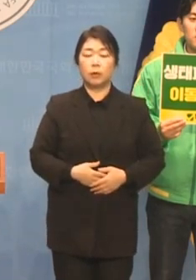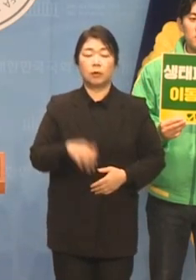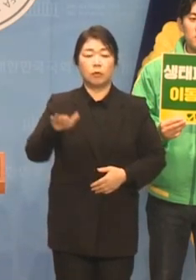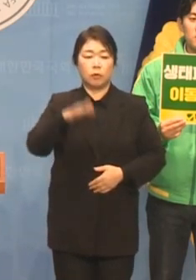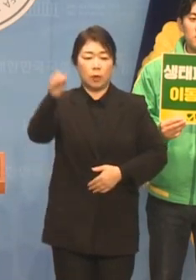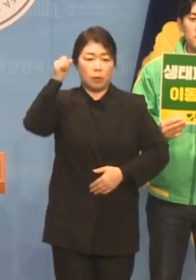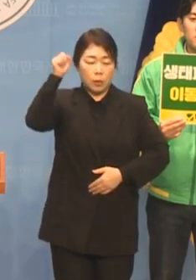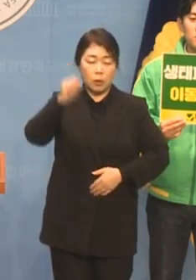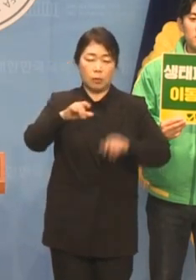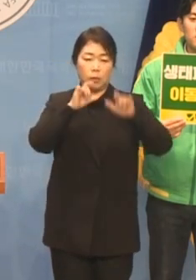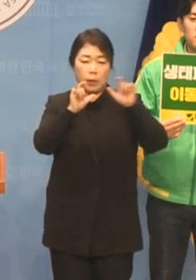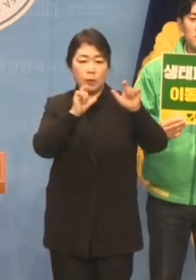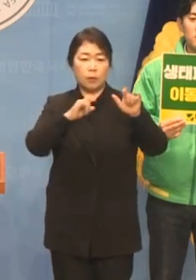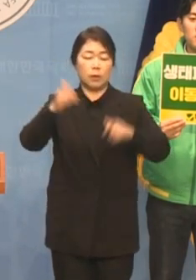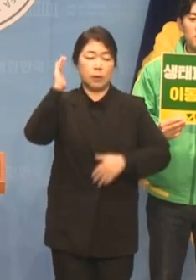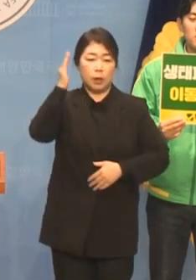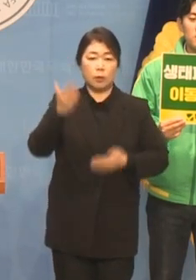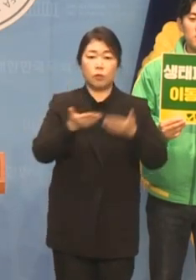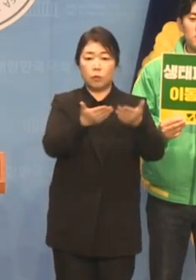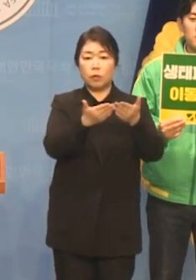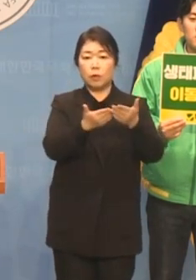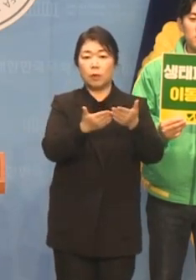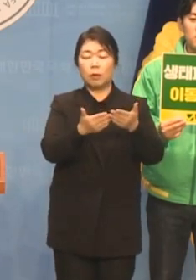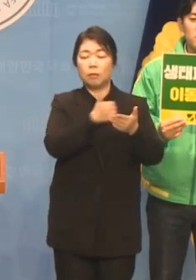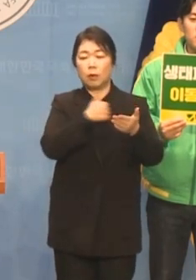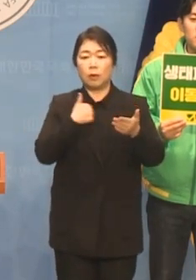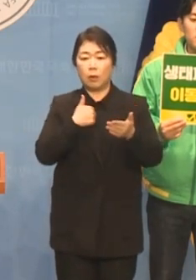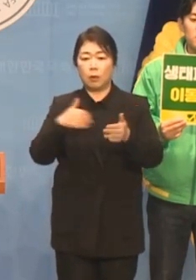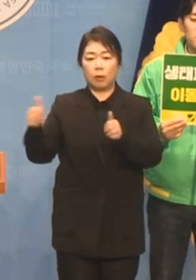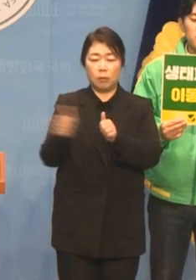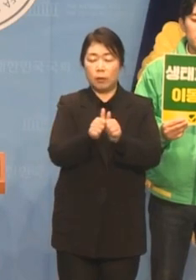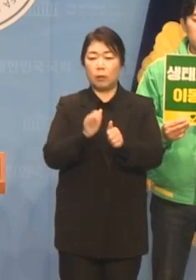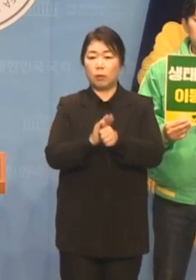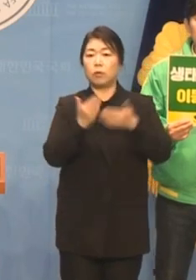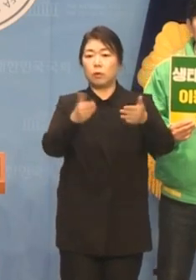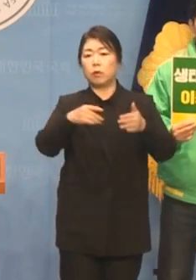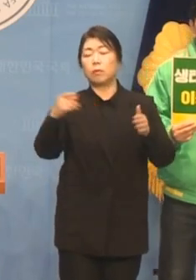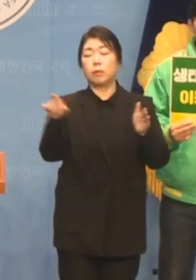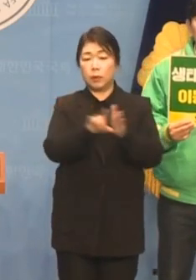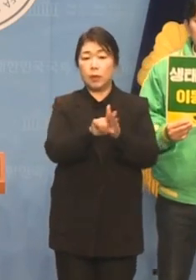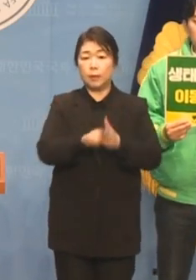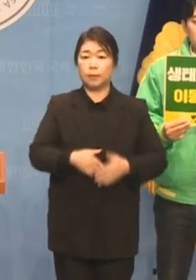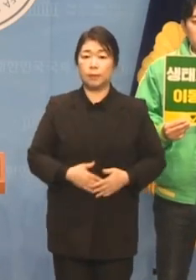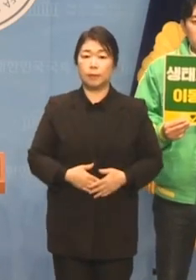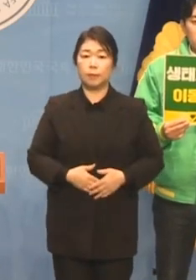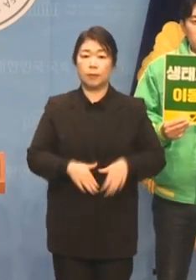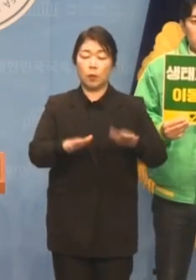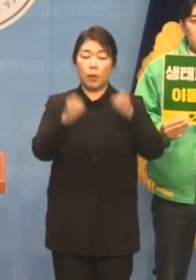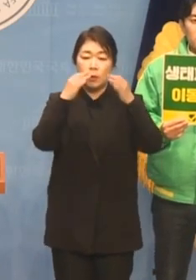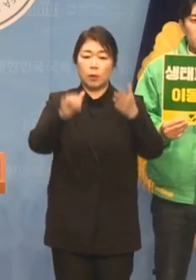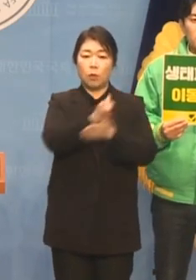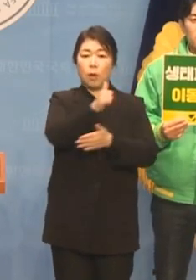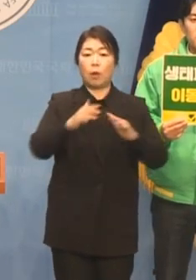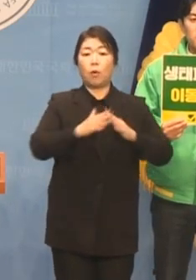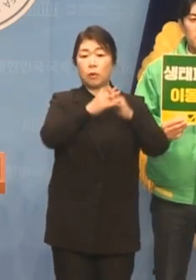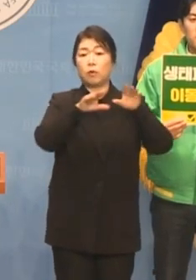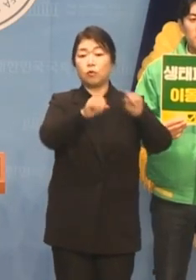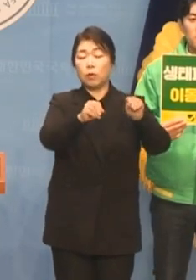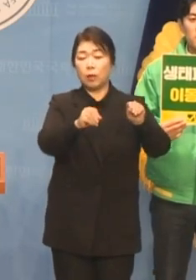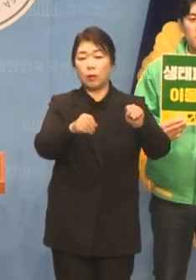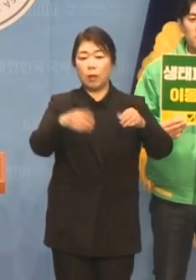단단하고 뜨겁게서 주실 것을 믿습니다 녹색 정의당의 이번 신공항 건설 중단